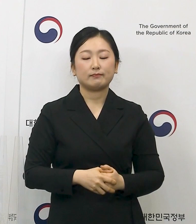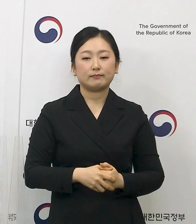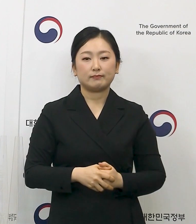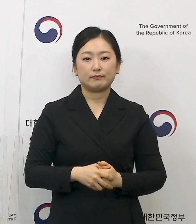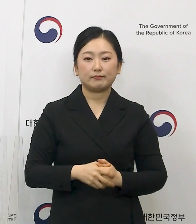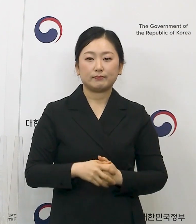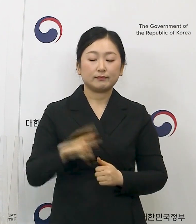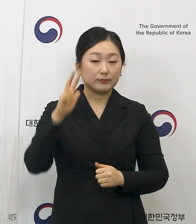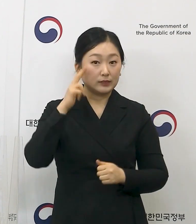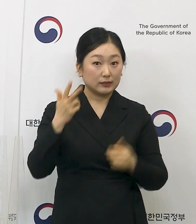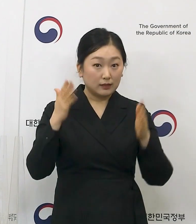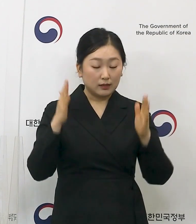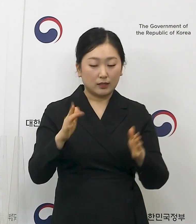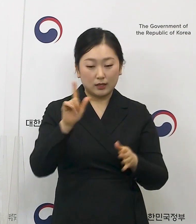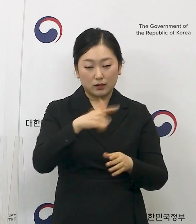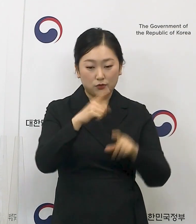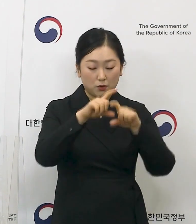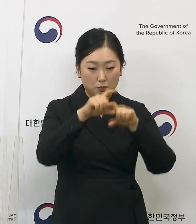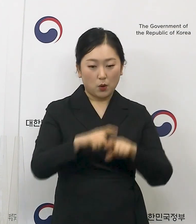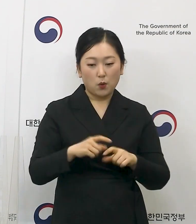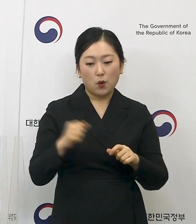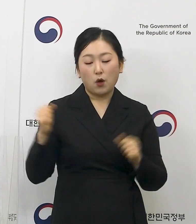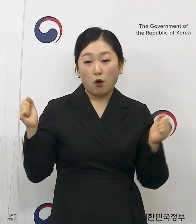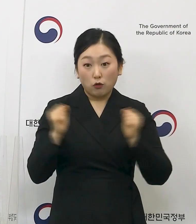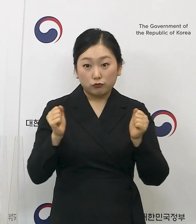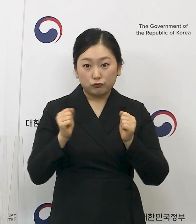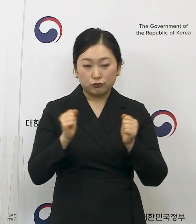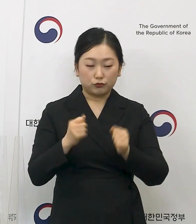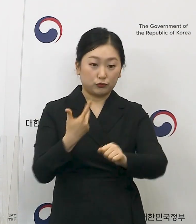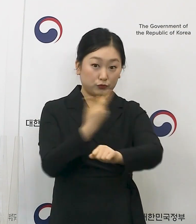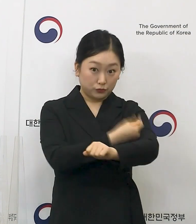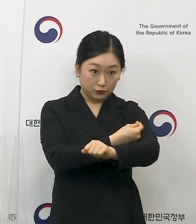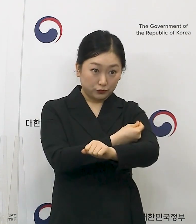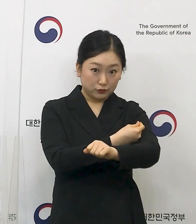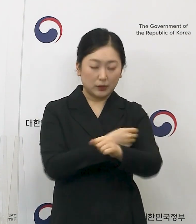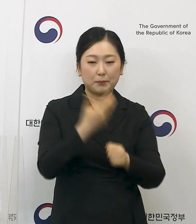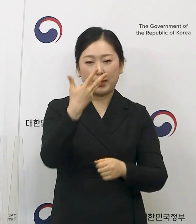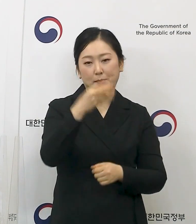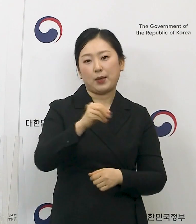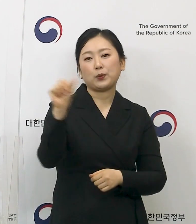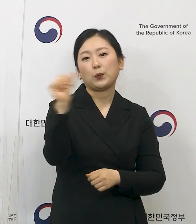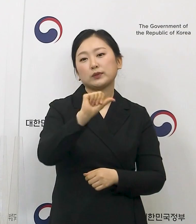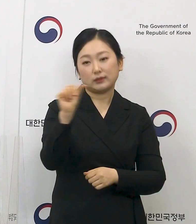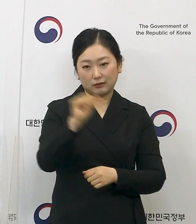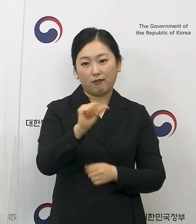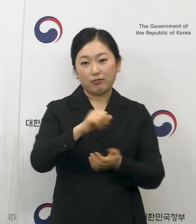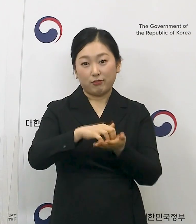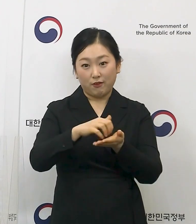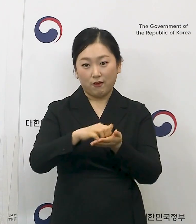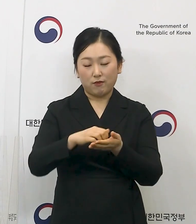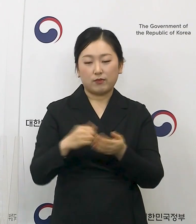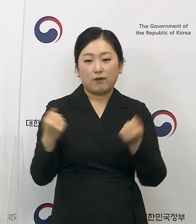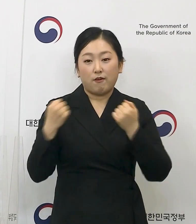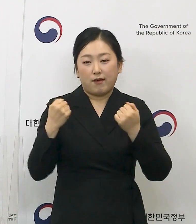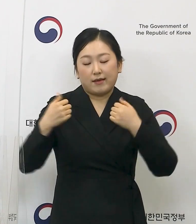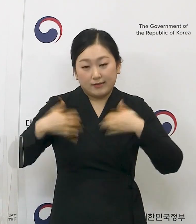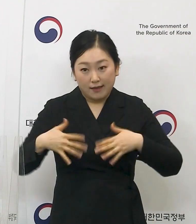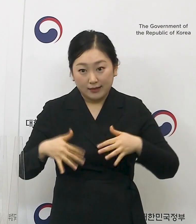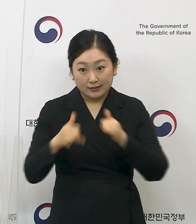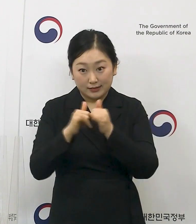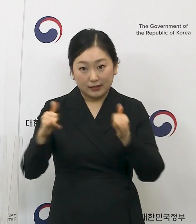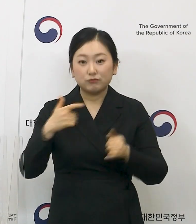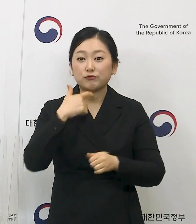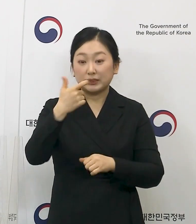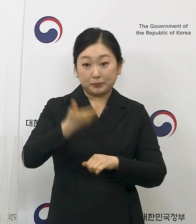지난 한 주 일평균 동절기 접종 건수는 약 8만 5천 건이며 건강 취약계층의 접종률은